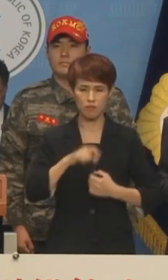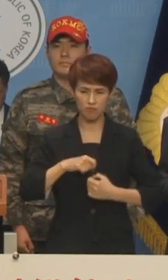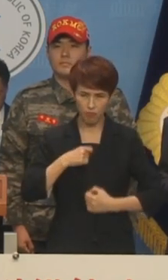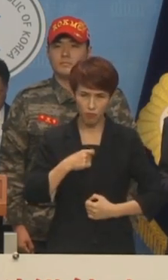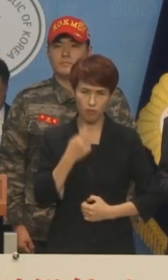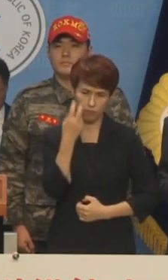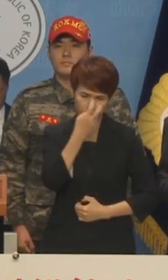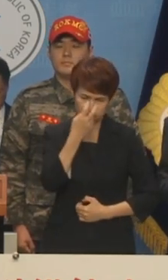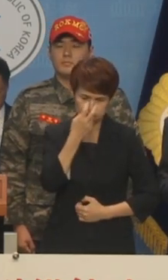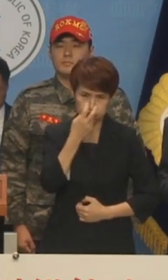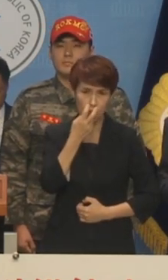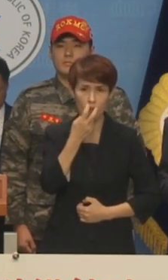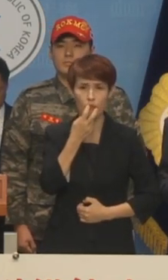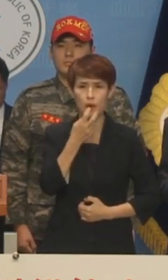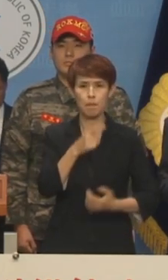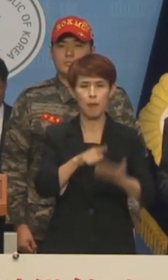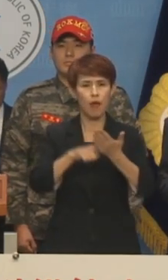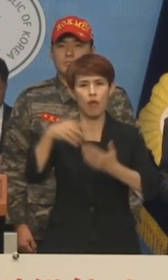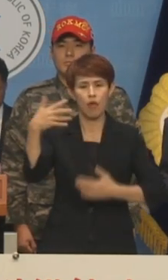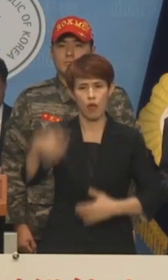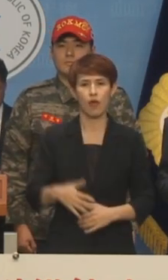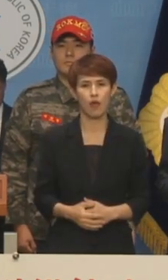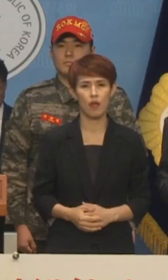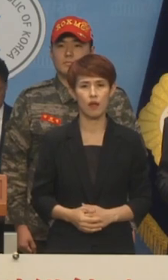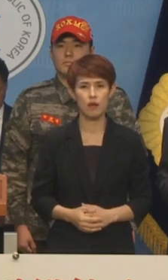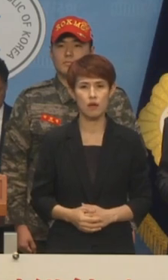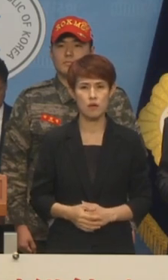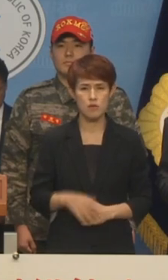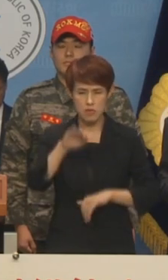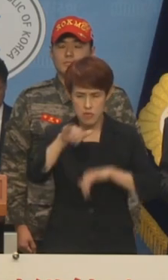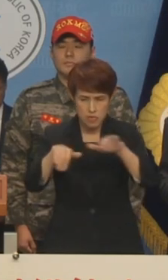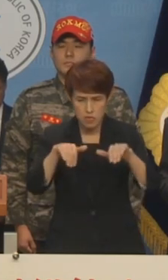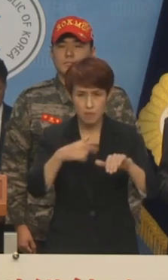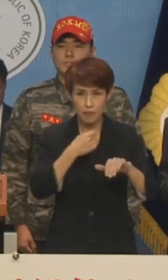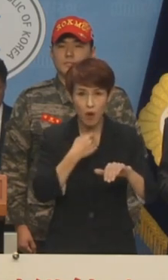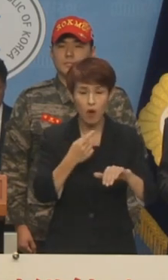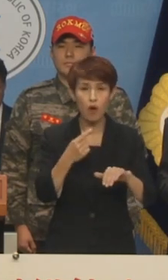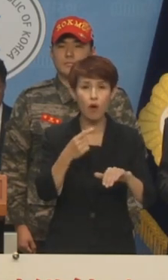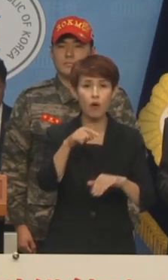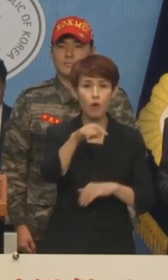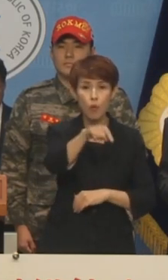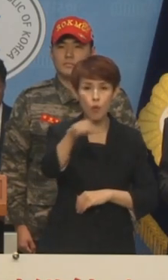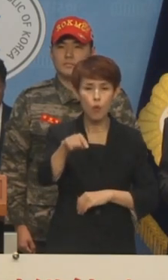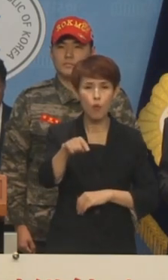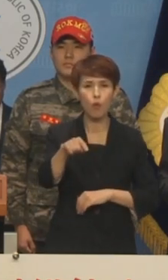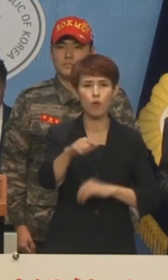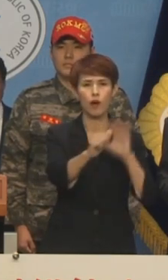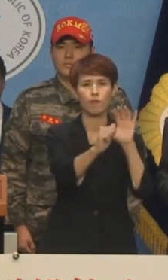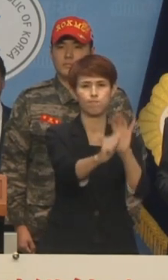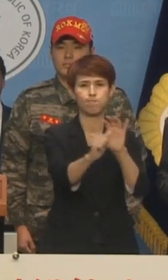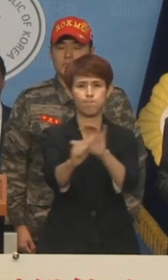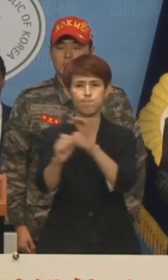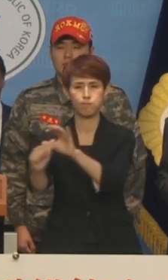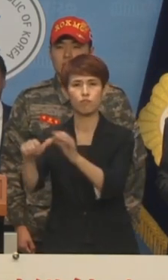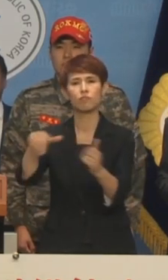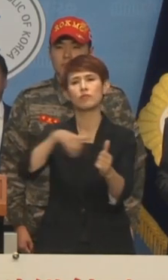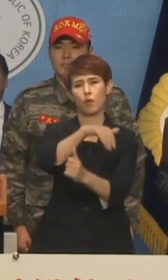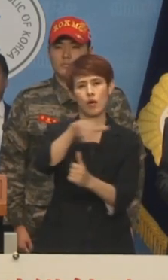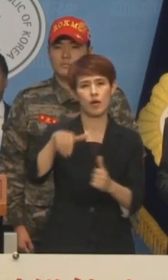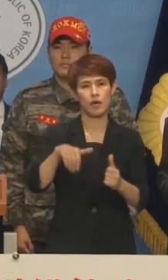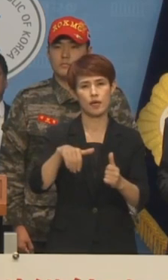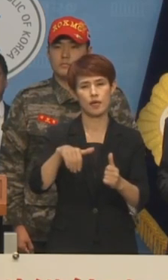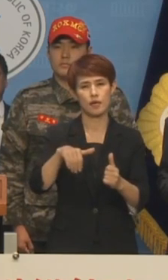있고 오히려 그 진상을 제대로 밝히려고 했던 시도들이 곳곳에서 차단되고 있는 이 불합리한 상황을